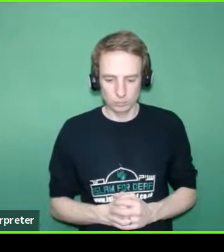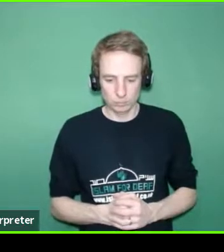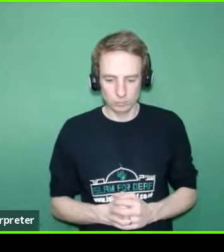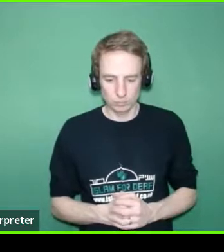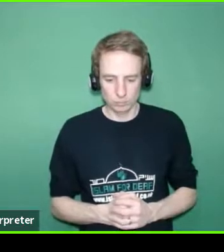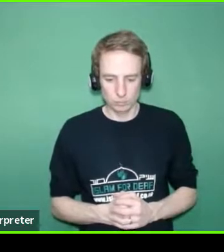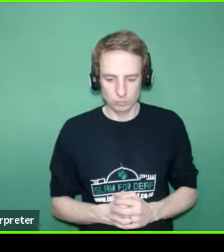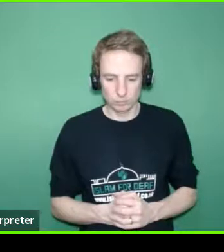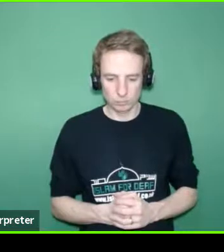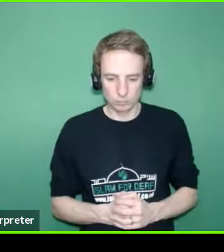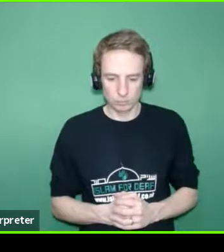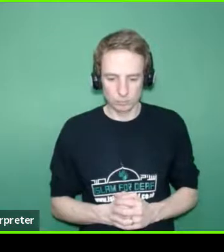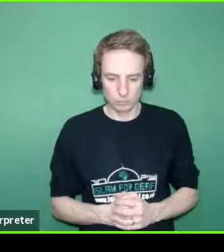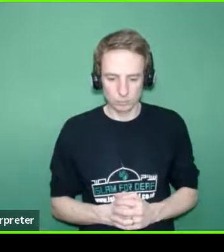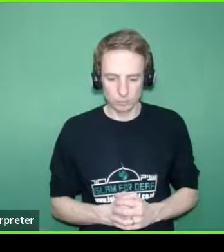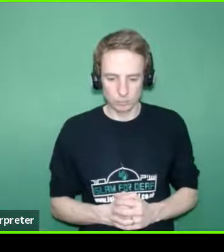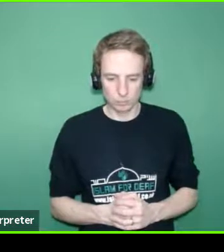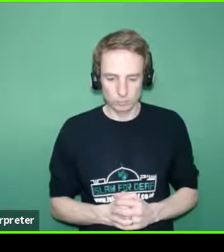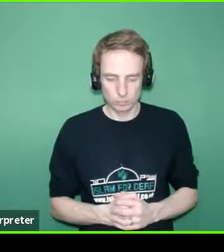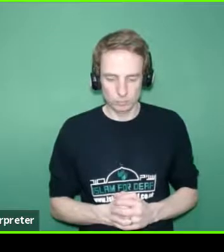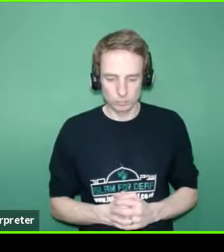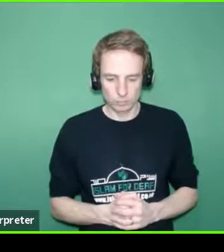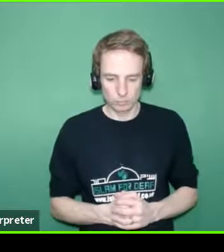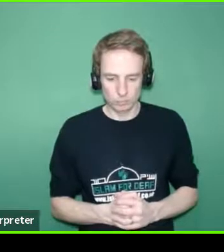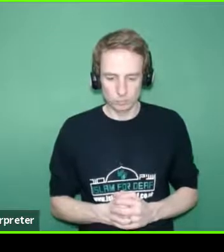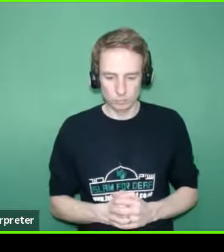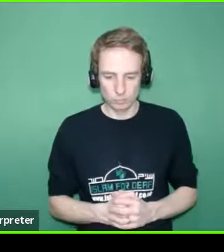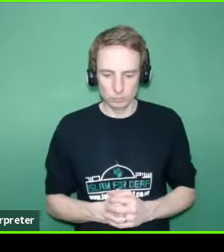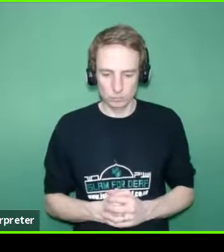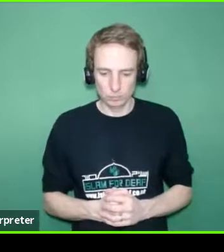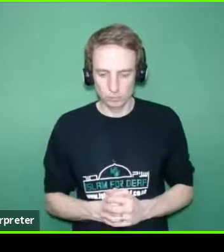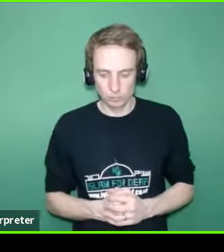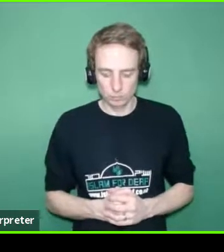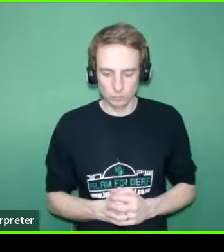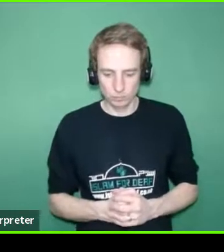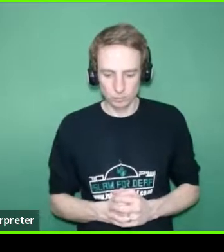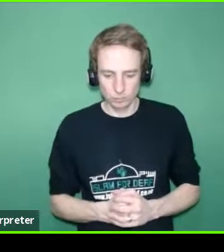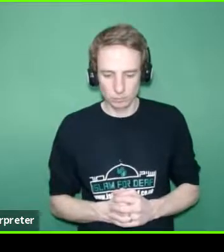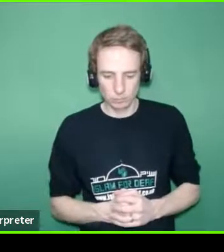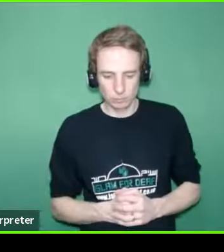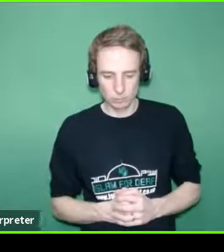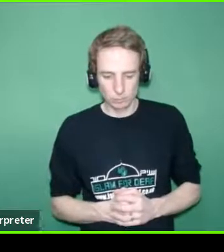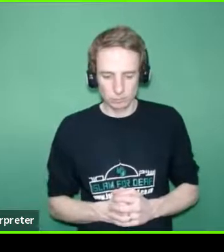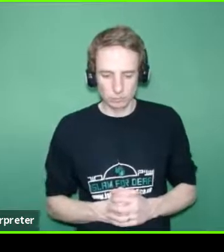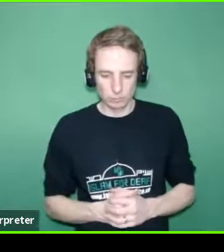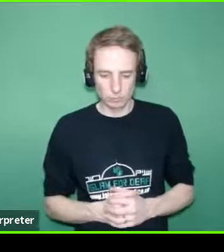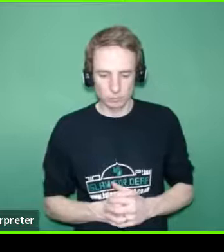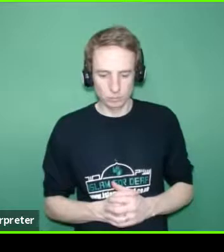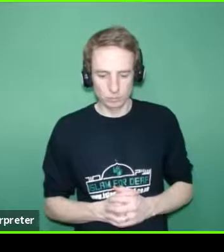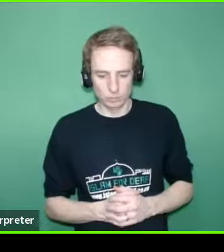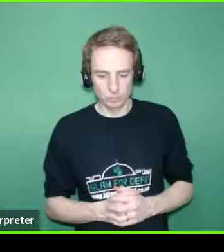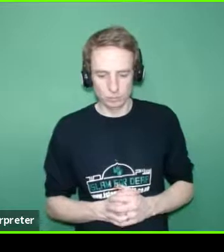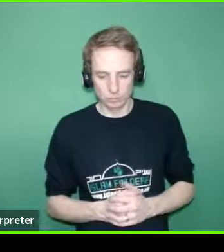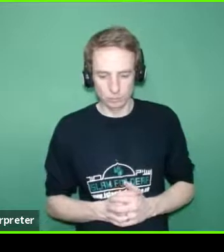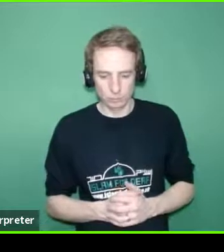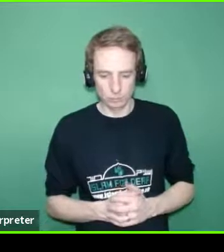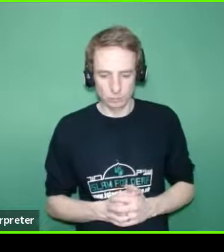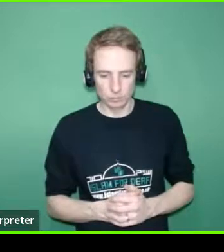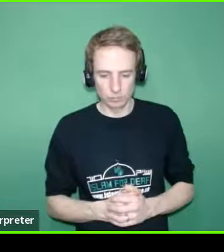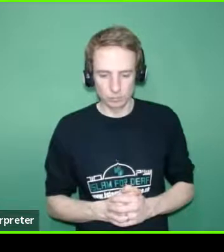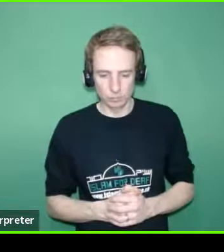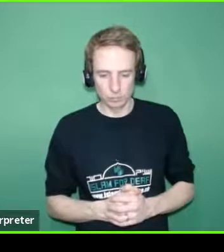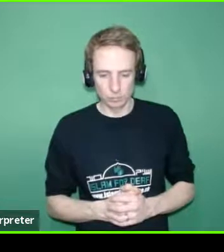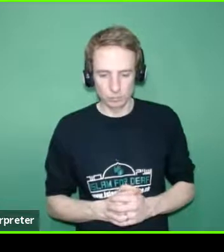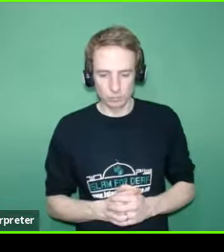استعمال السواك، قال صلى الله عليه وسلم: مطهرة للفم مرضاة للرب، لأنه يغير الرائحة.